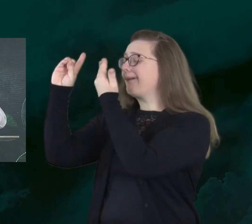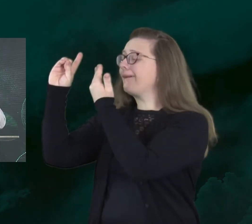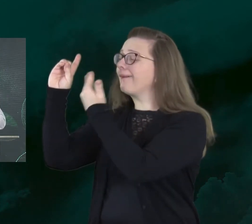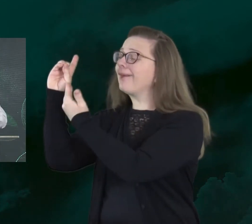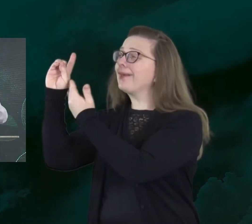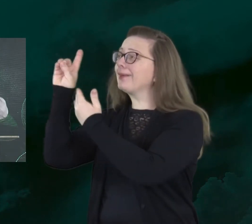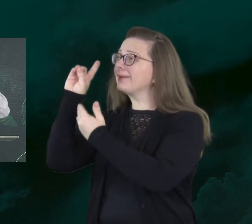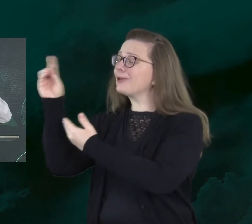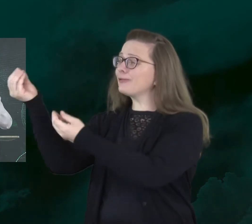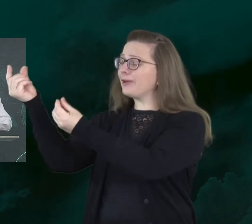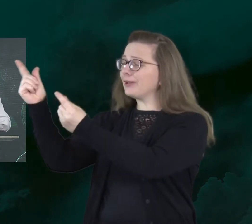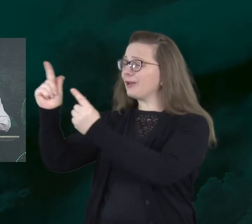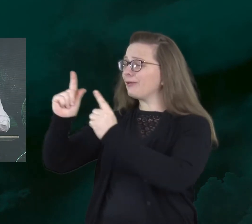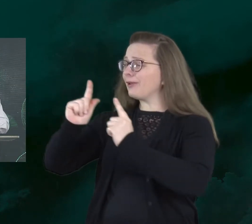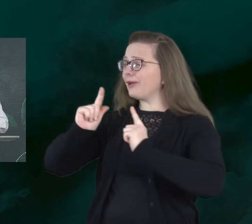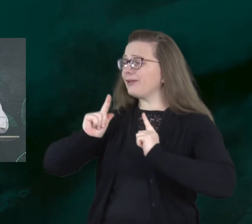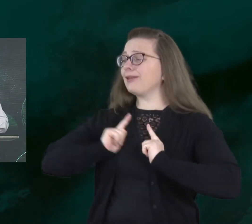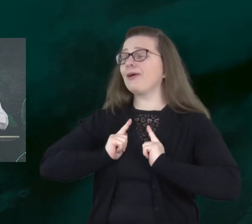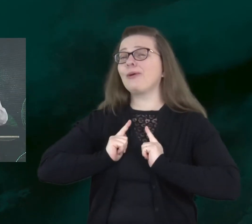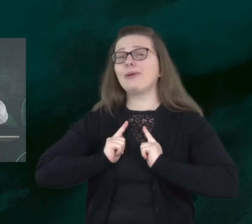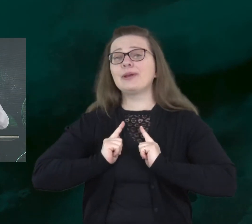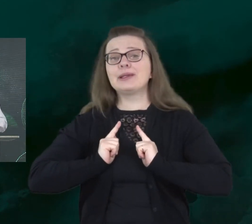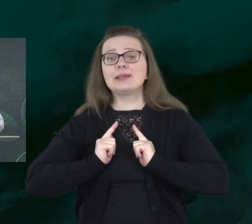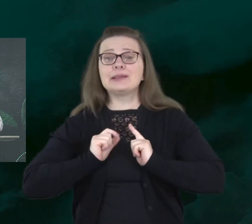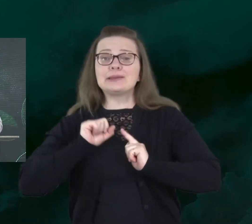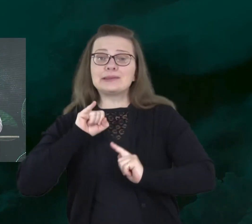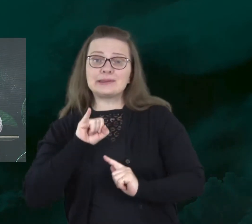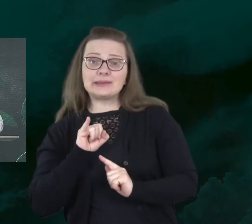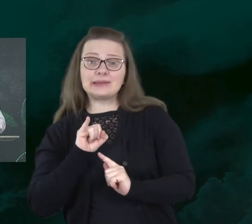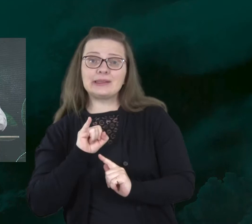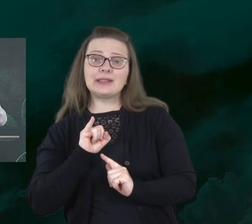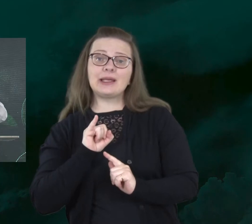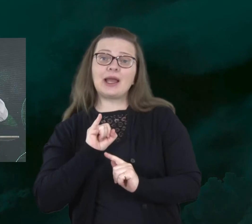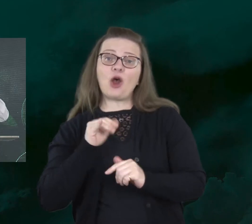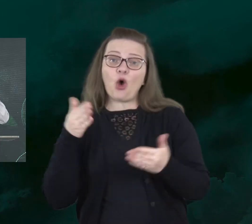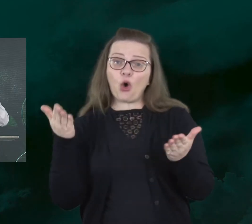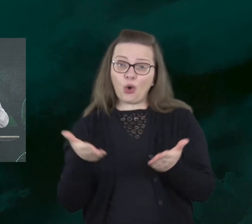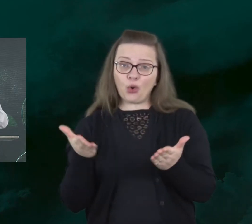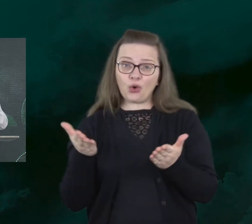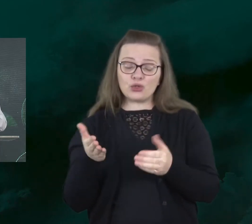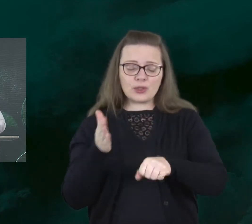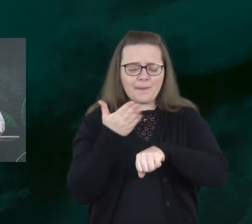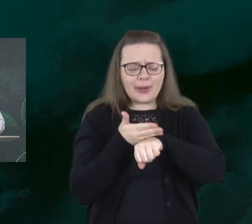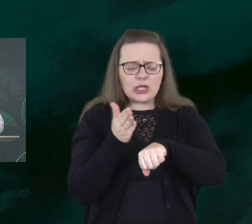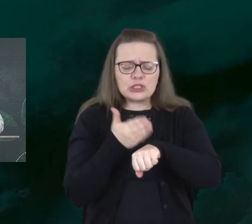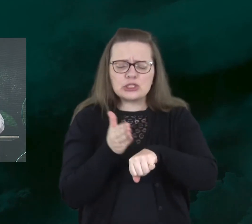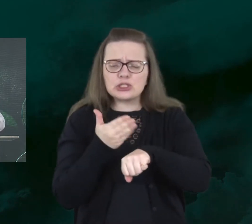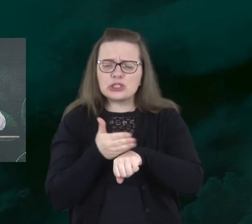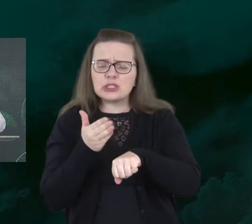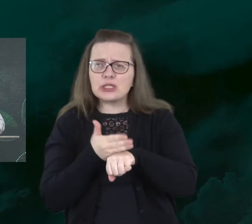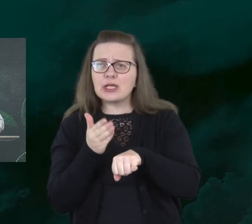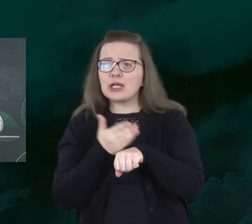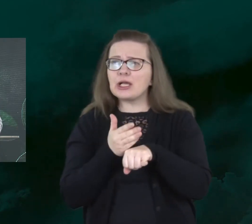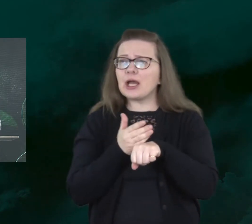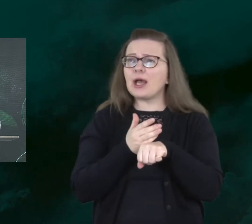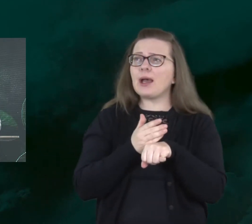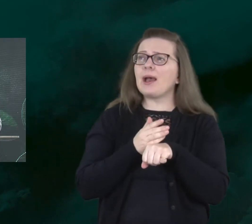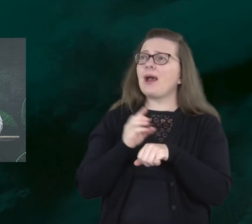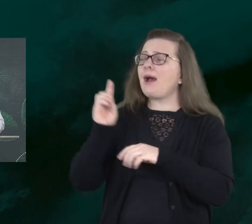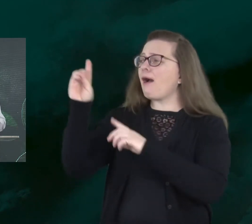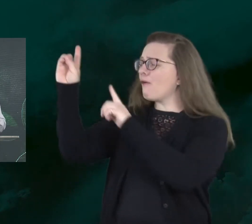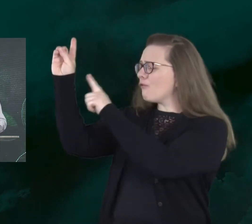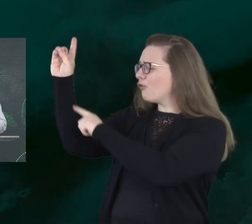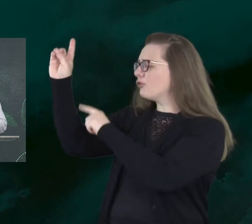galardoar aqueles que viveram hoje de acordo com sua vontade, né, e que agradou a Ele no seu viver